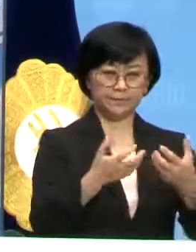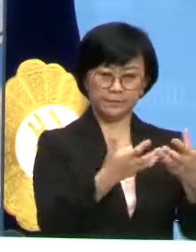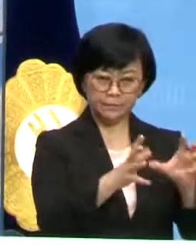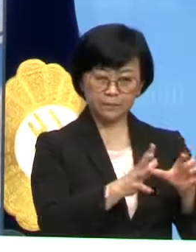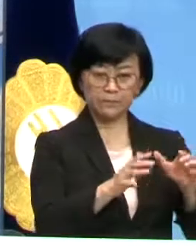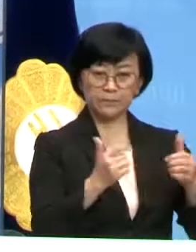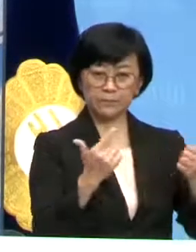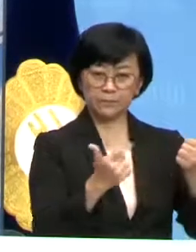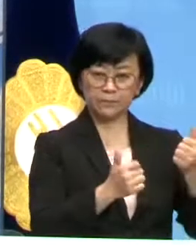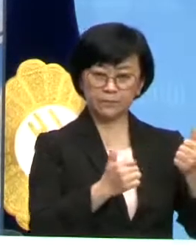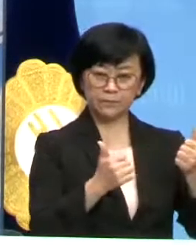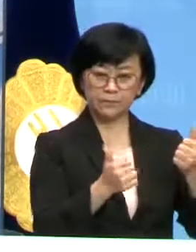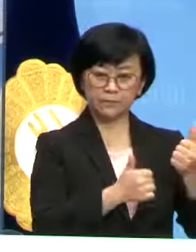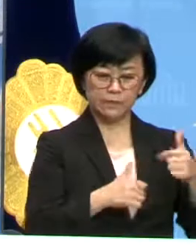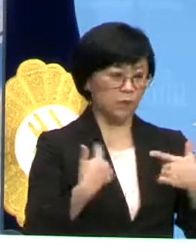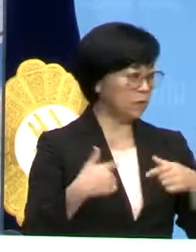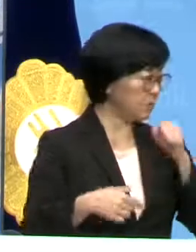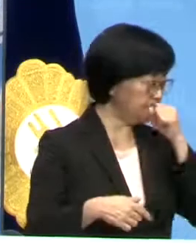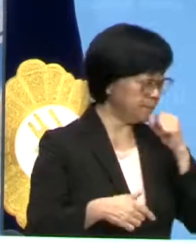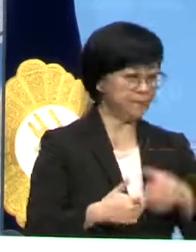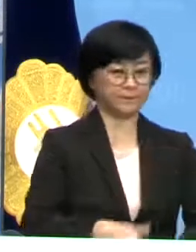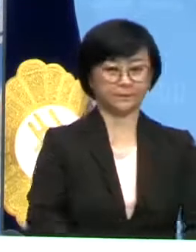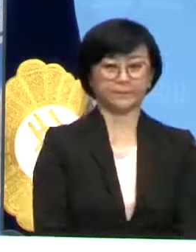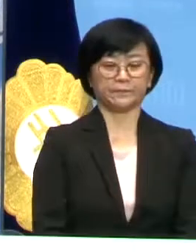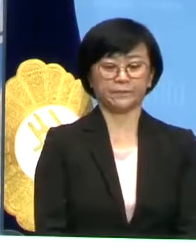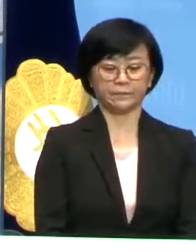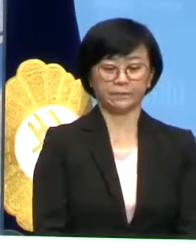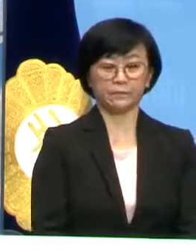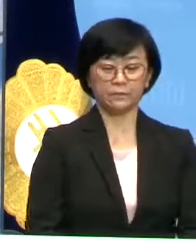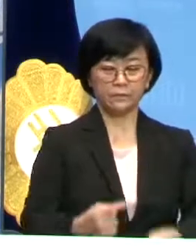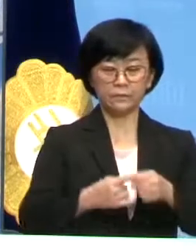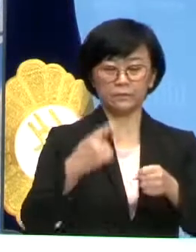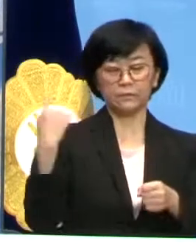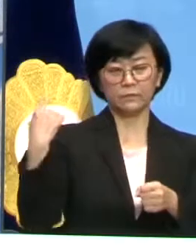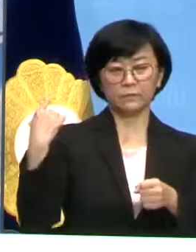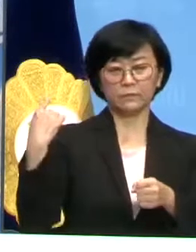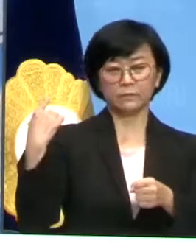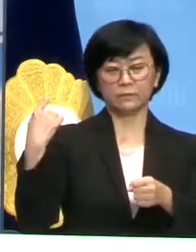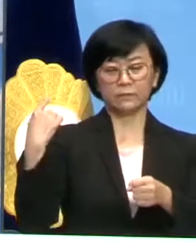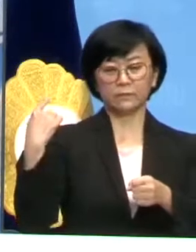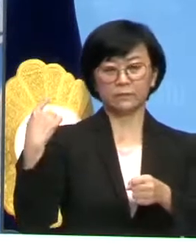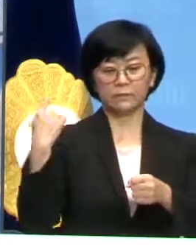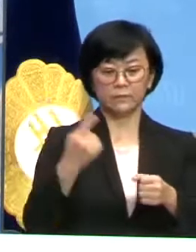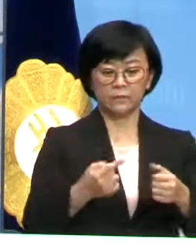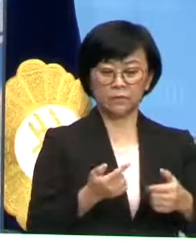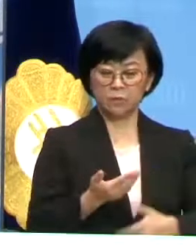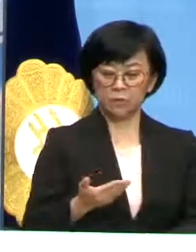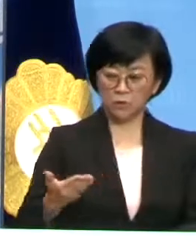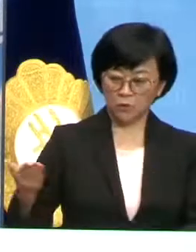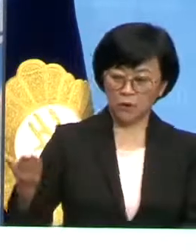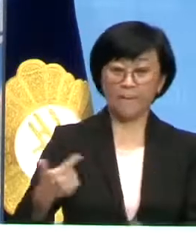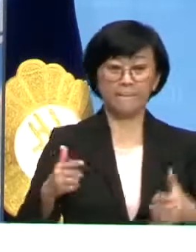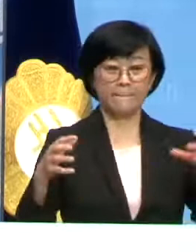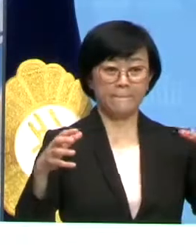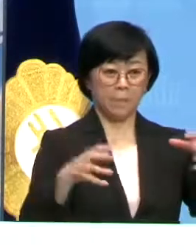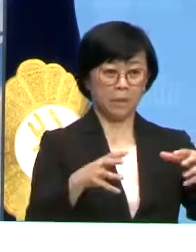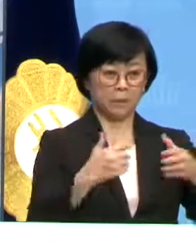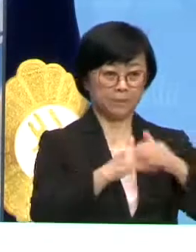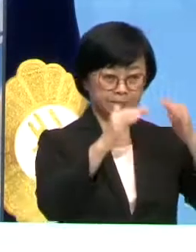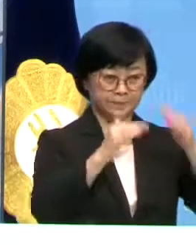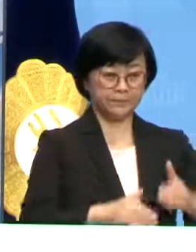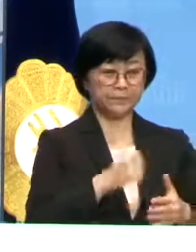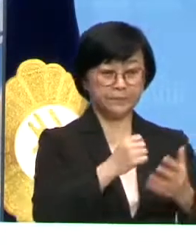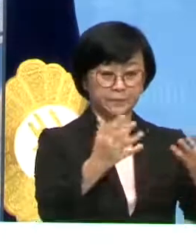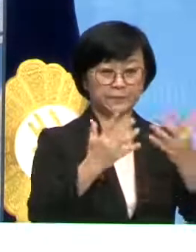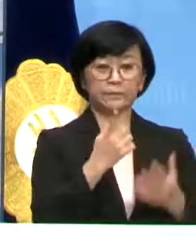있는데요 이전에 이제 정무위 에서 활동을 했었습니다 작년에도 여기 계신 분들과 같이 이 내용으로